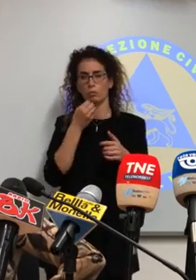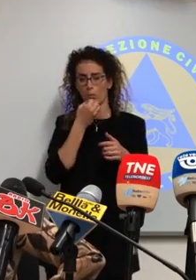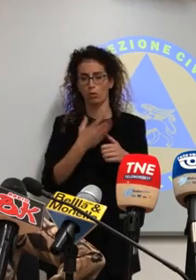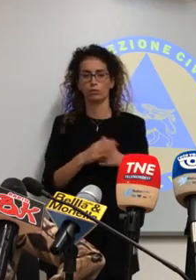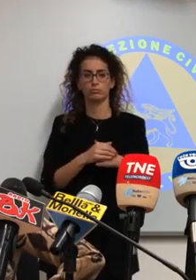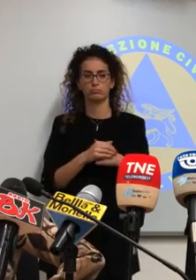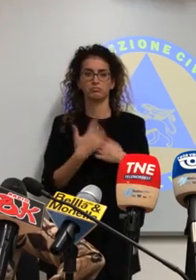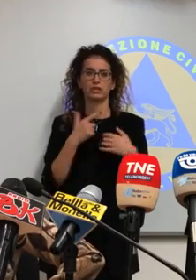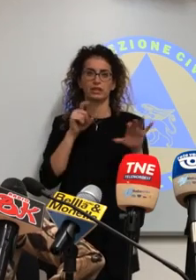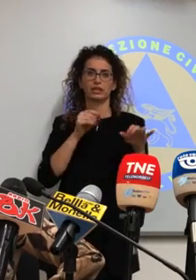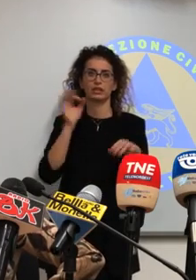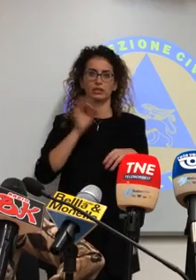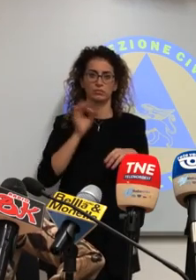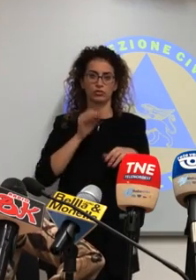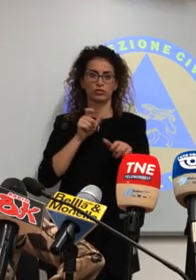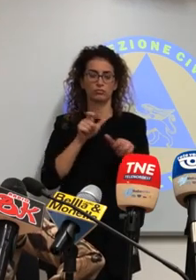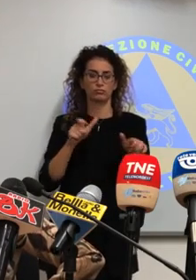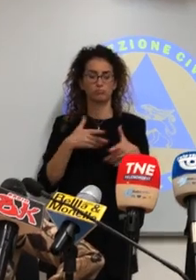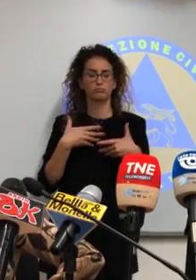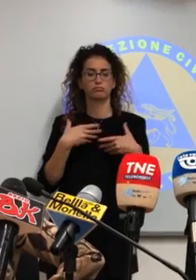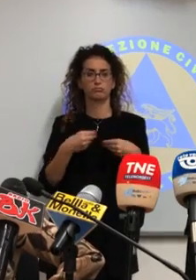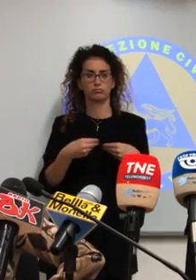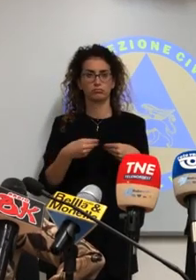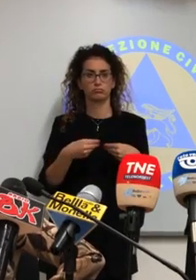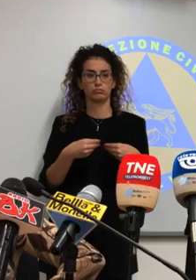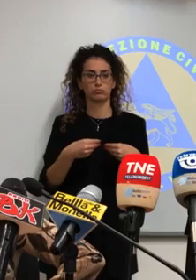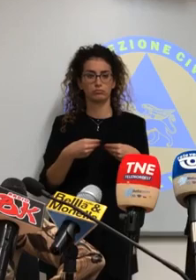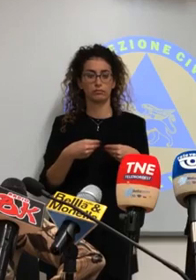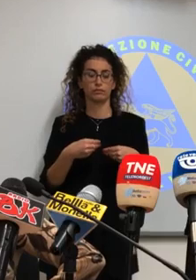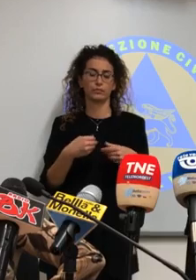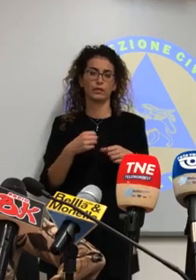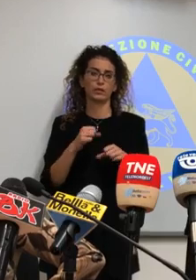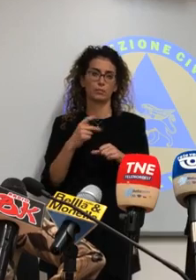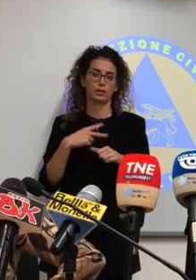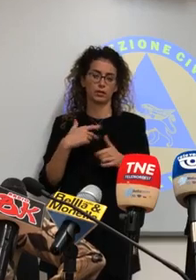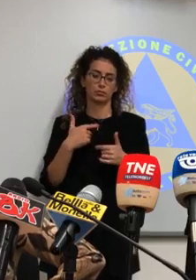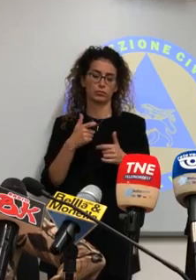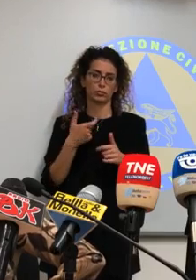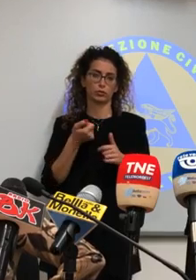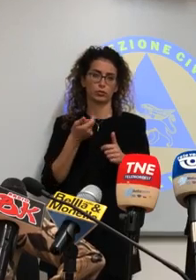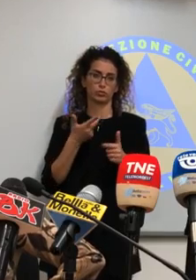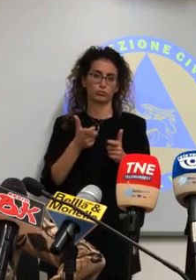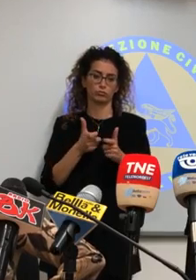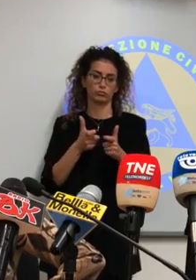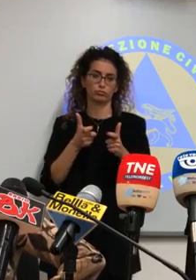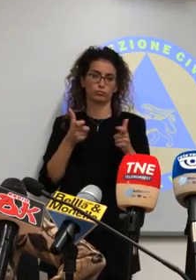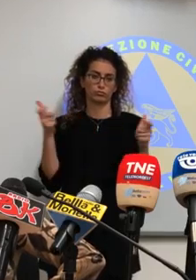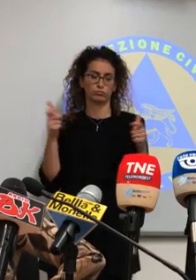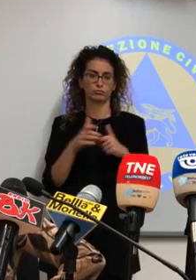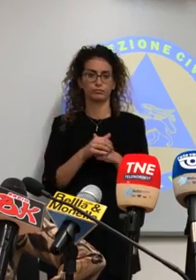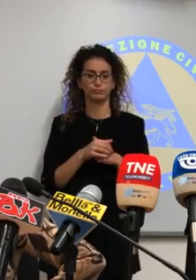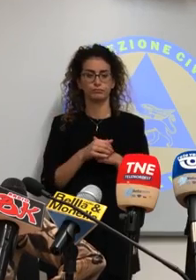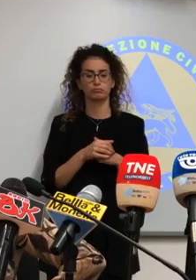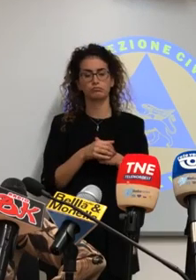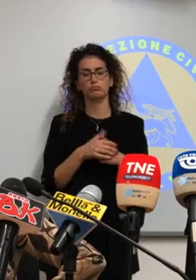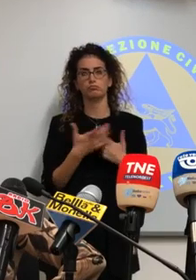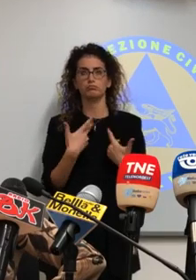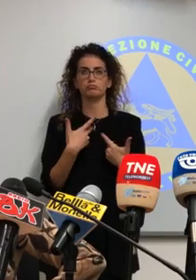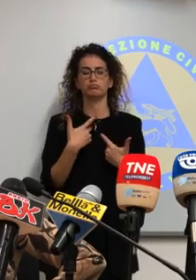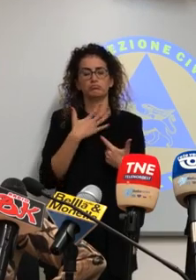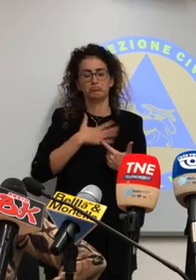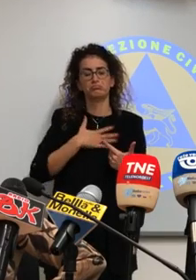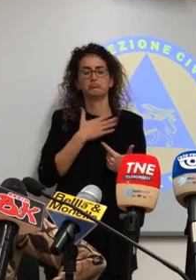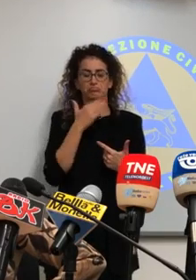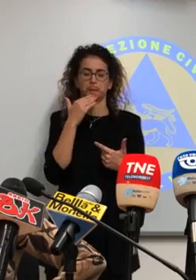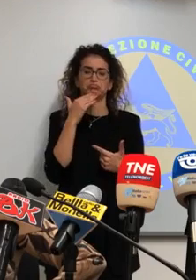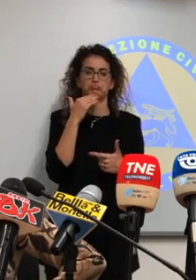un 70% di adesione, ma contiamo che questo via via aumenti. Quindi diciamo siamo, insomma, abbastanza